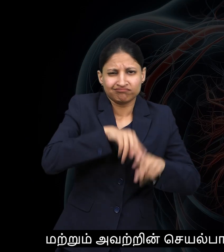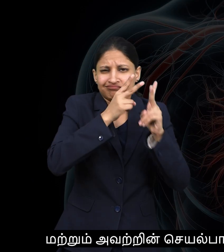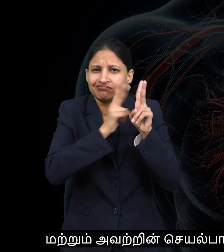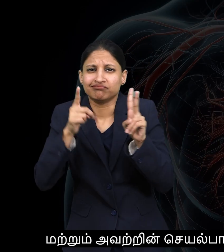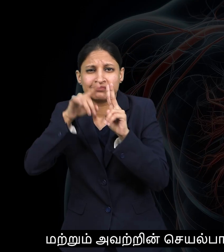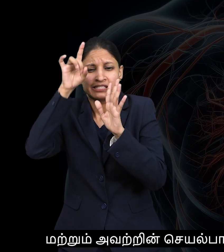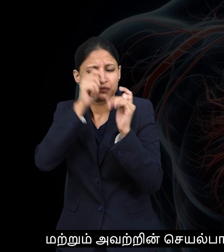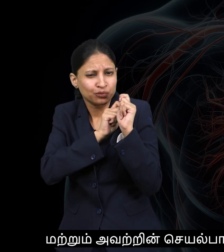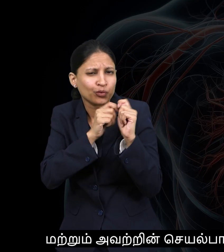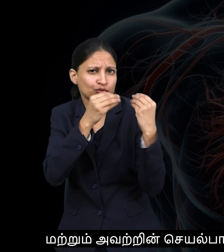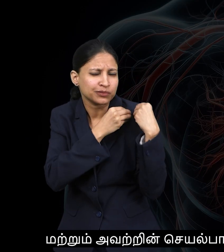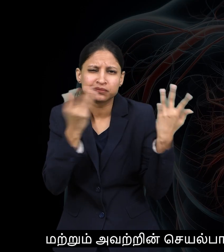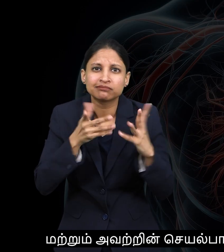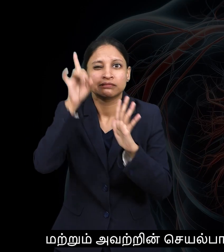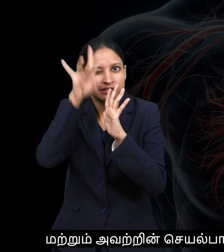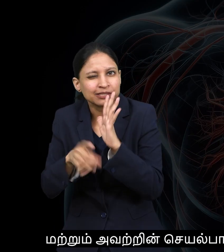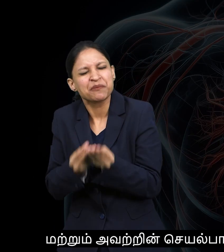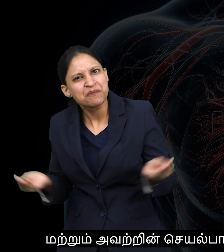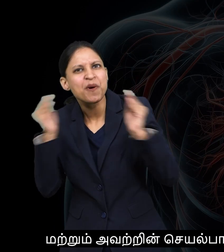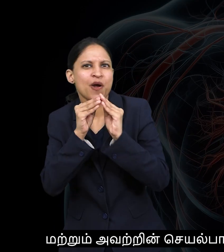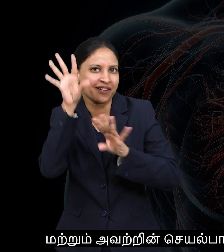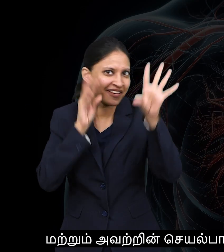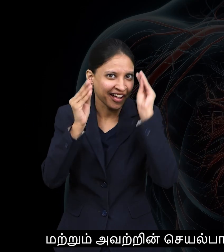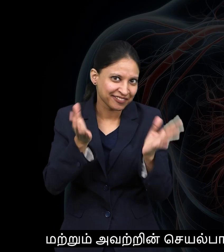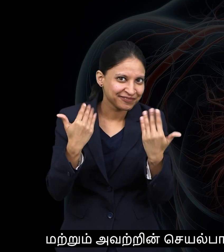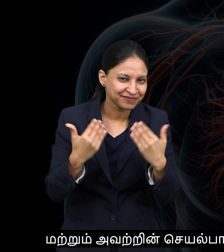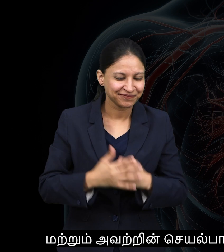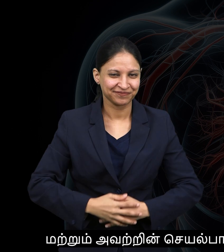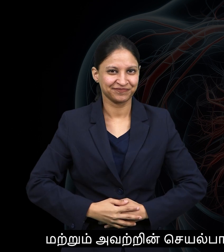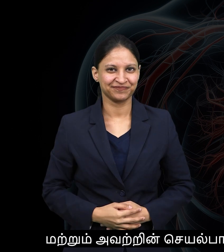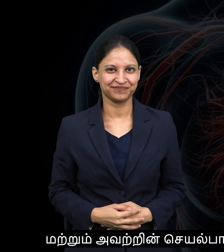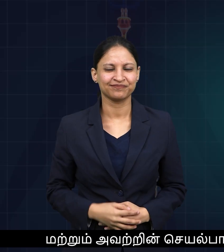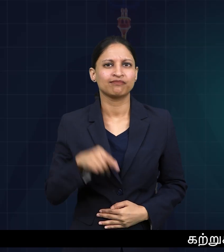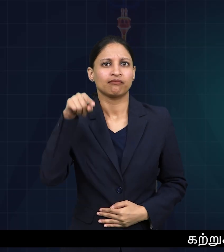உள்ளுறுப்புகள் மற்றும் அவற்றின் செயல்பாடுகளை பற்றி அறிந்து கொள்வோம்.